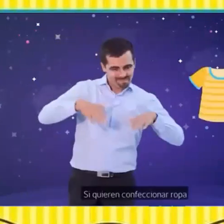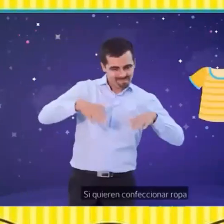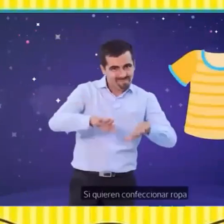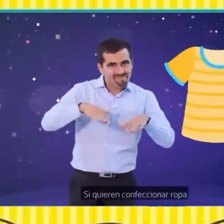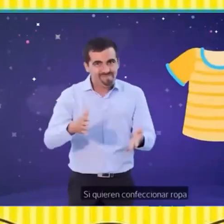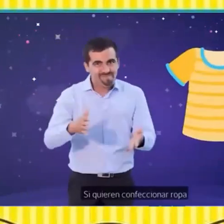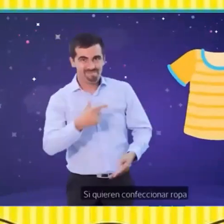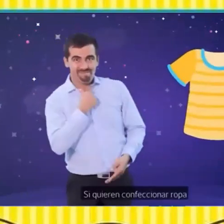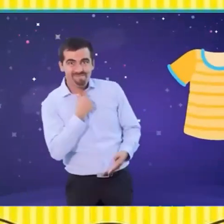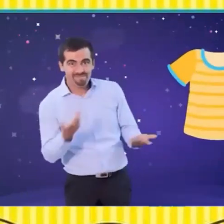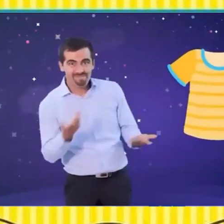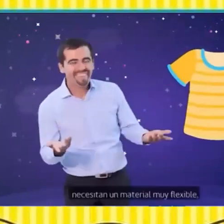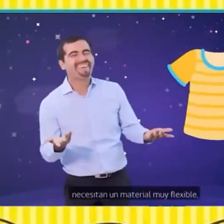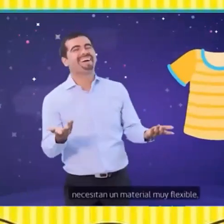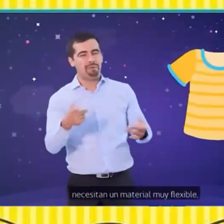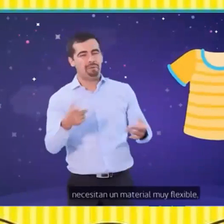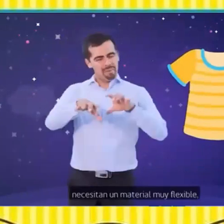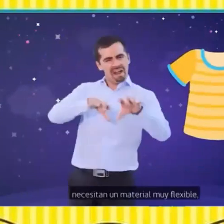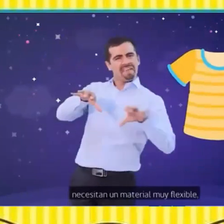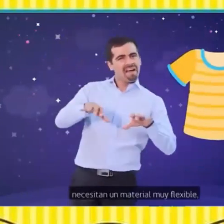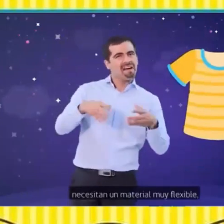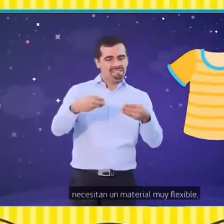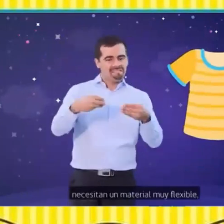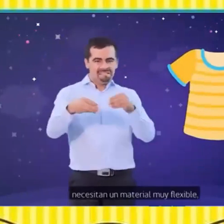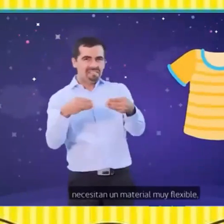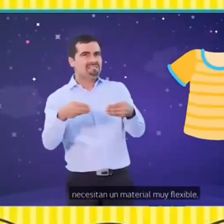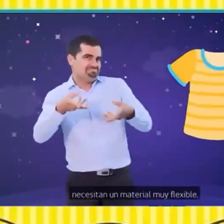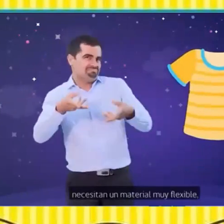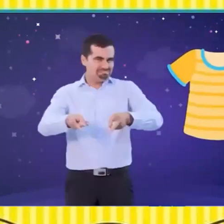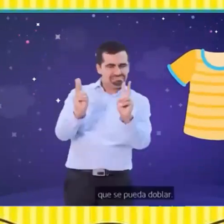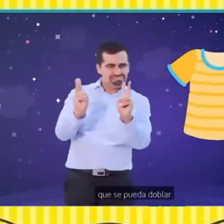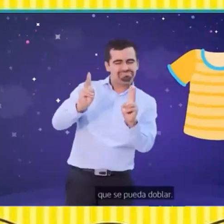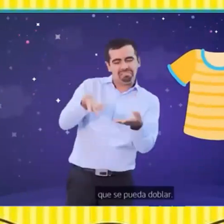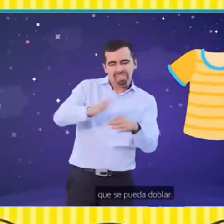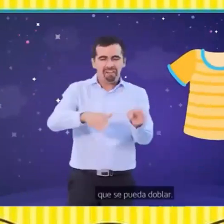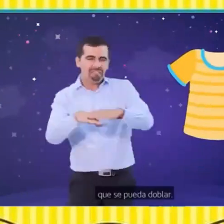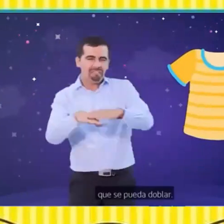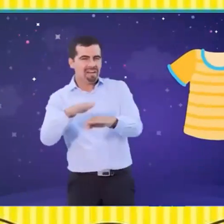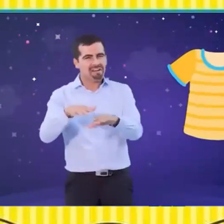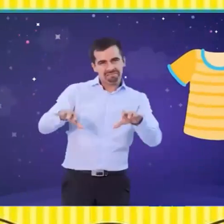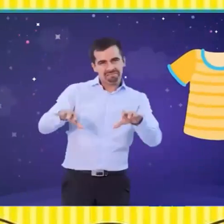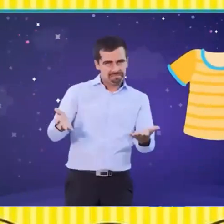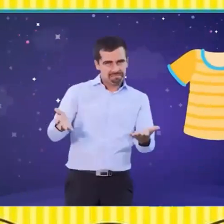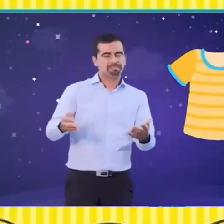quieren confeccionar ropa, necesitan un material muy flexible, que se pueda doblar.